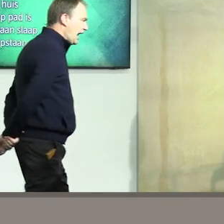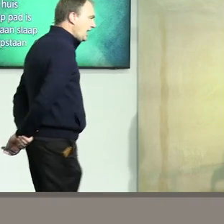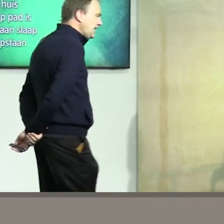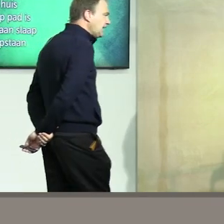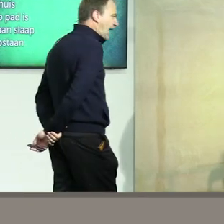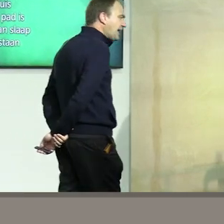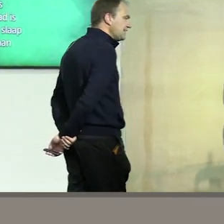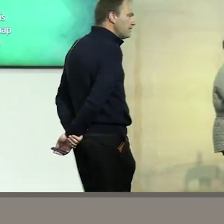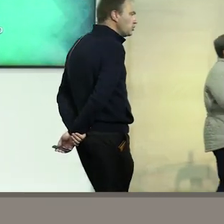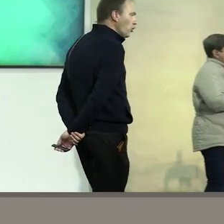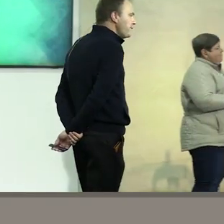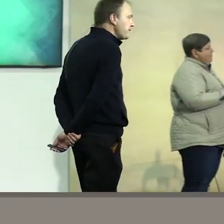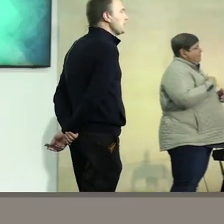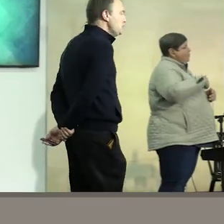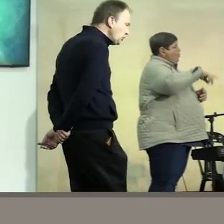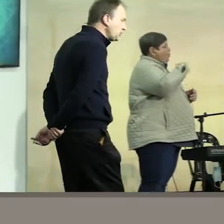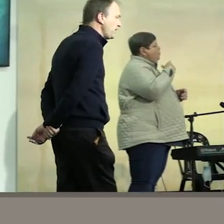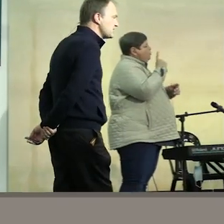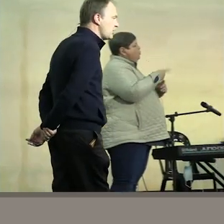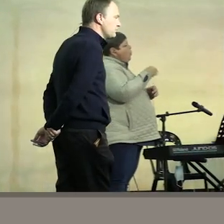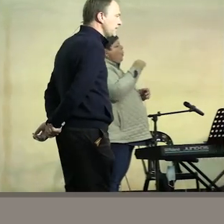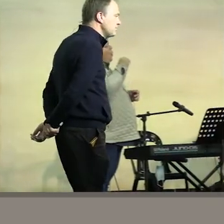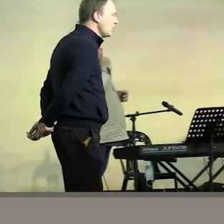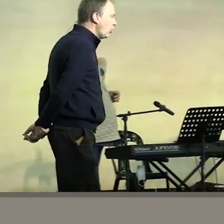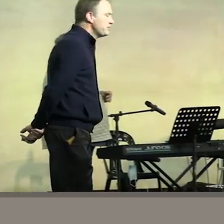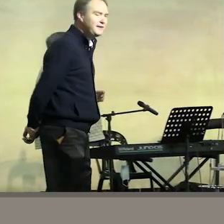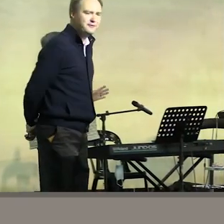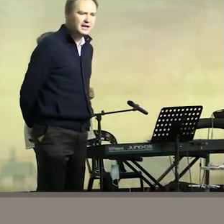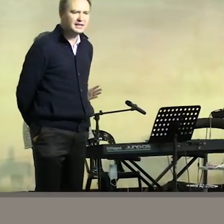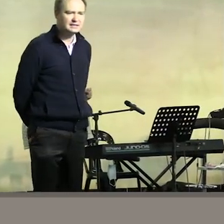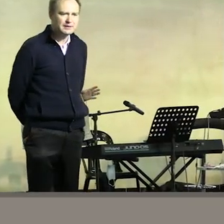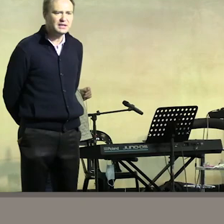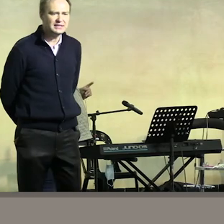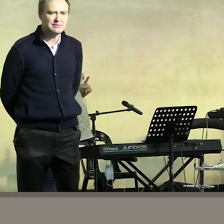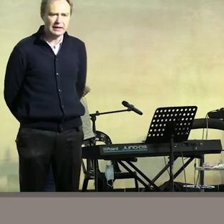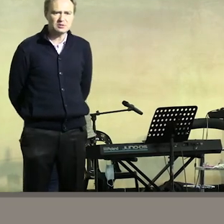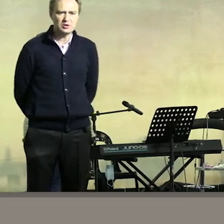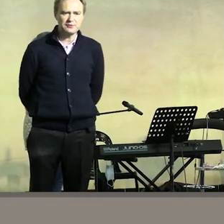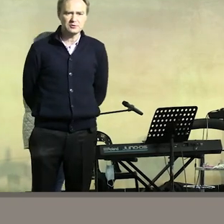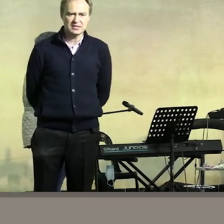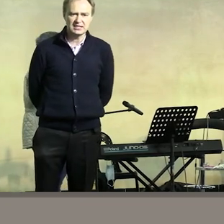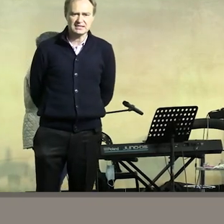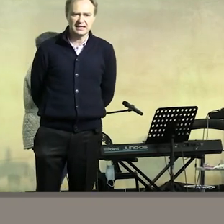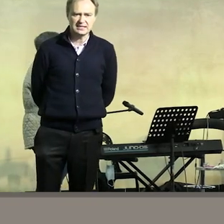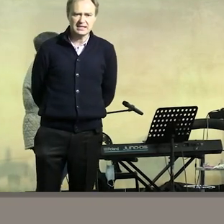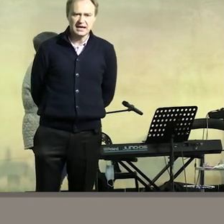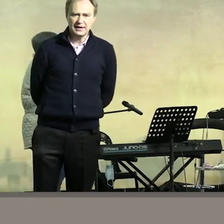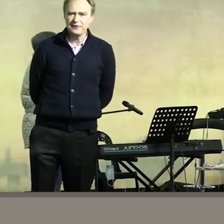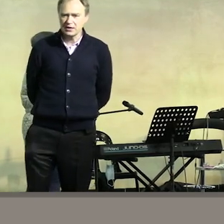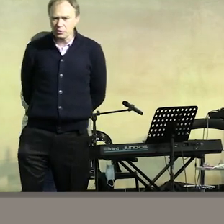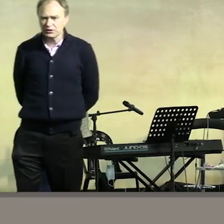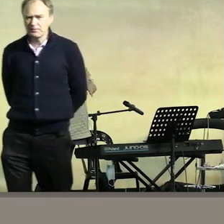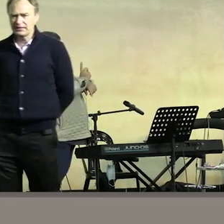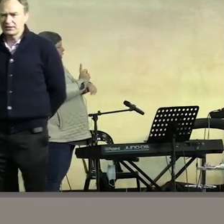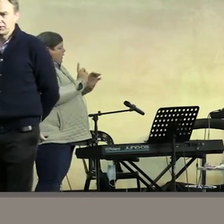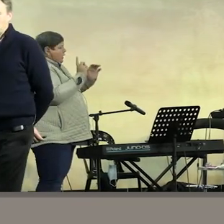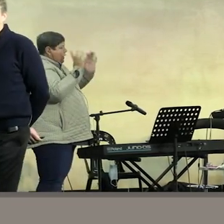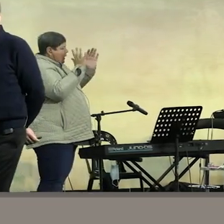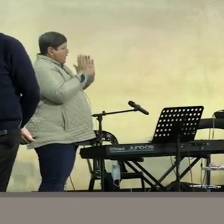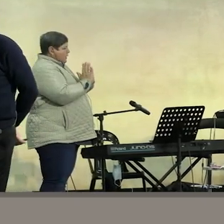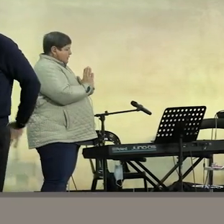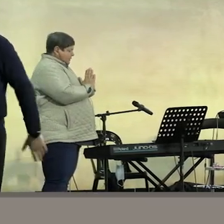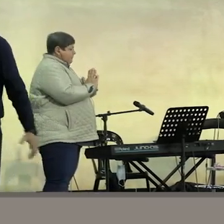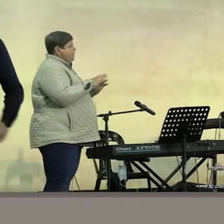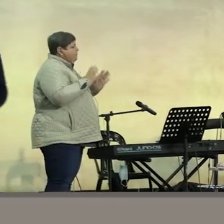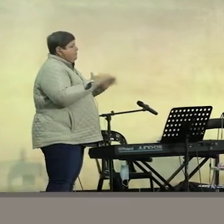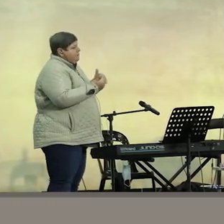Dis altyd. Julle, ek en jy moet onvergenoegd wees daarmee, om net vinnige 3 minute Bybelstudie vir ons kinders te lees, en vir hulle 'n kort gebed te doen.